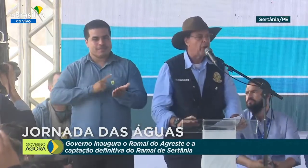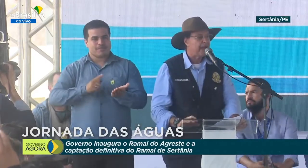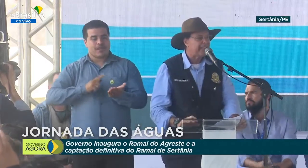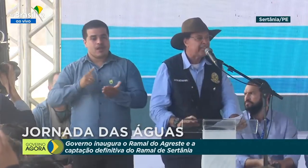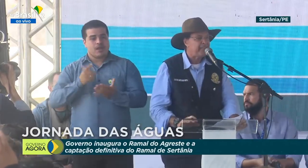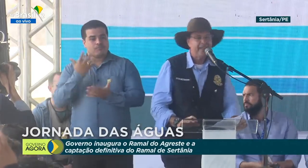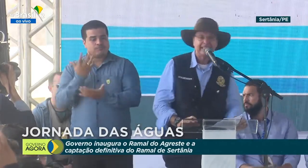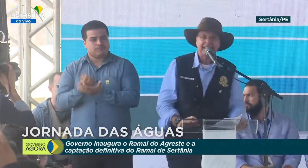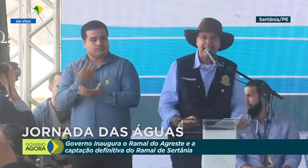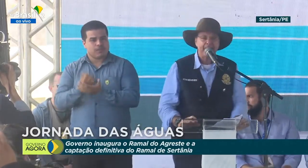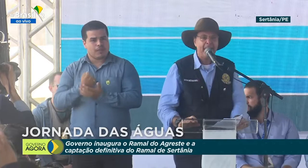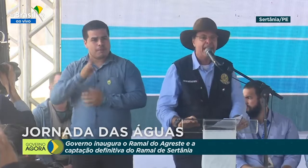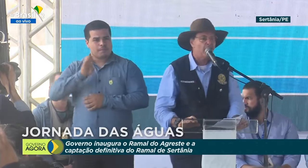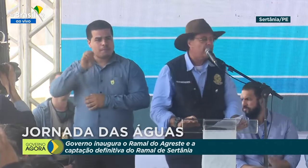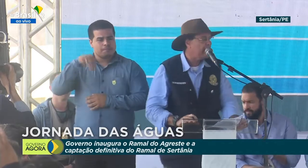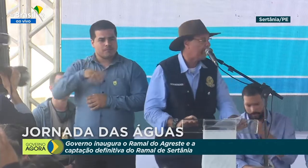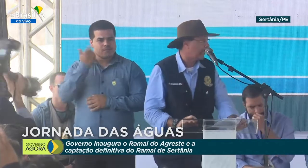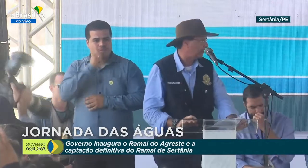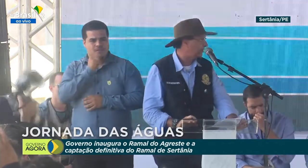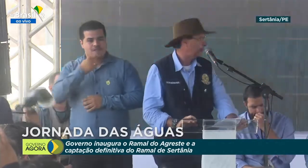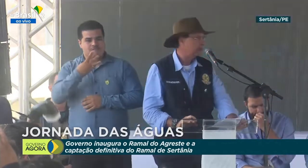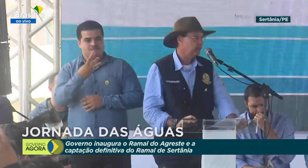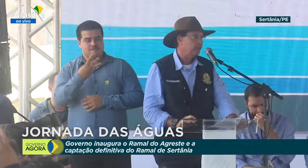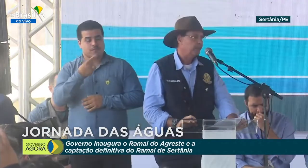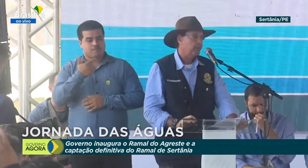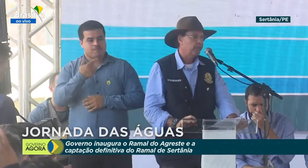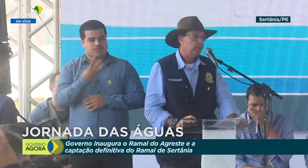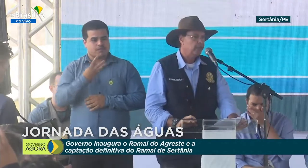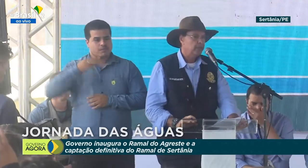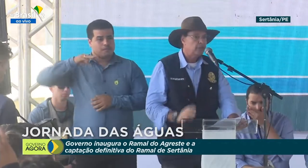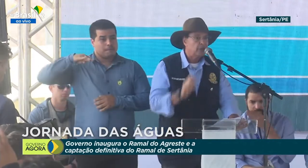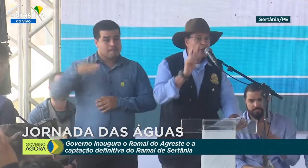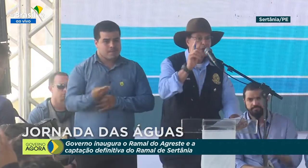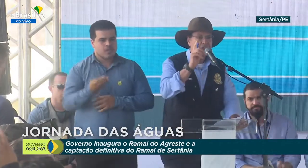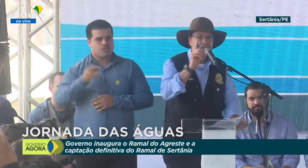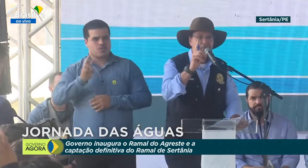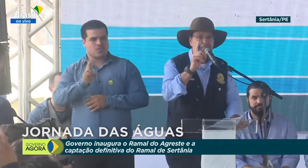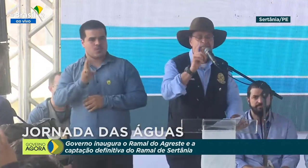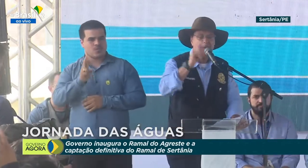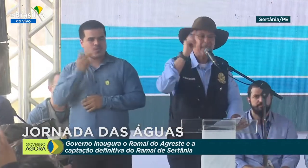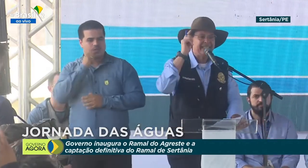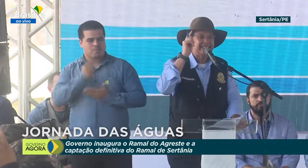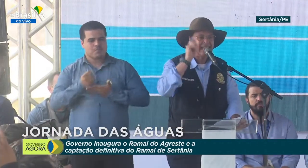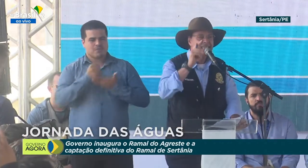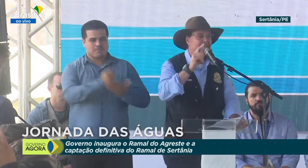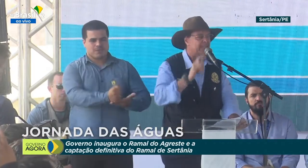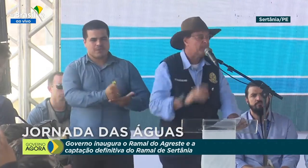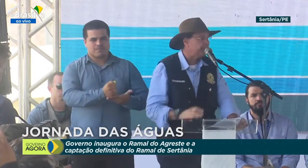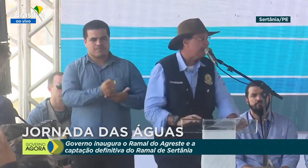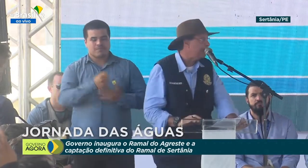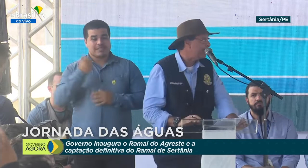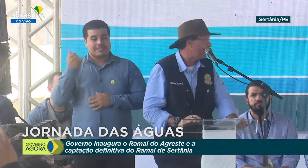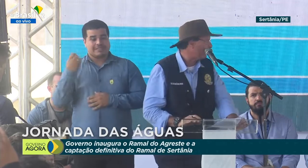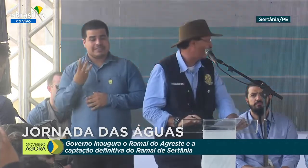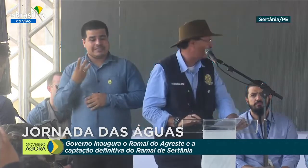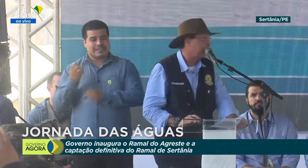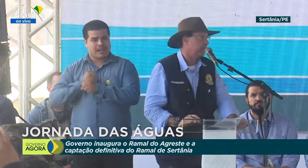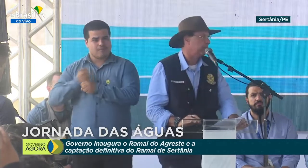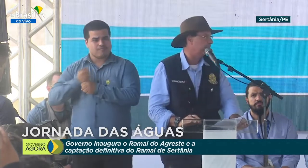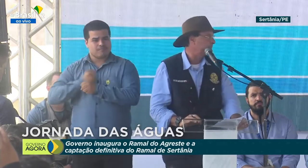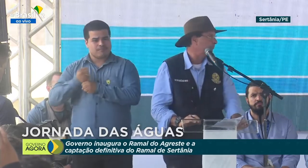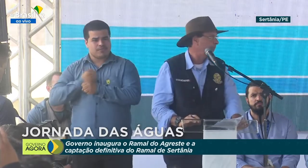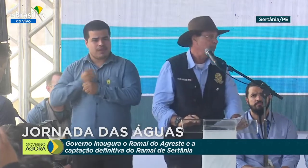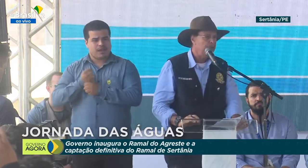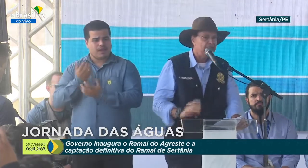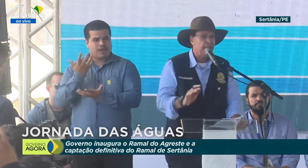foi colocado aqui 23 bilhões de reais. Só do auxílio emergencial, mais de 13 anos de Bolsa Família, como falou o